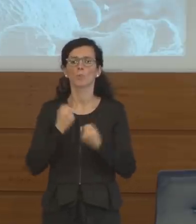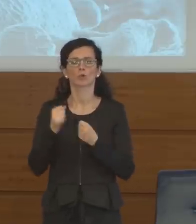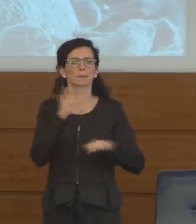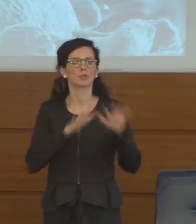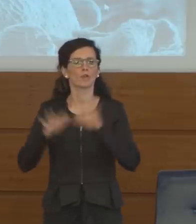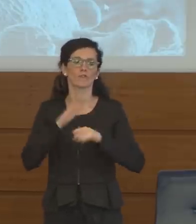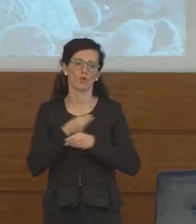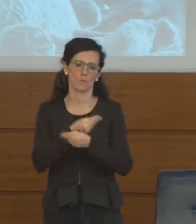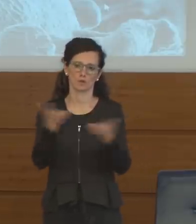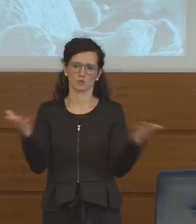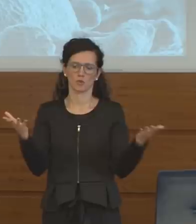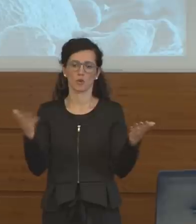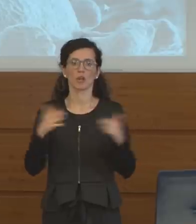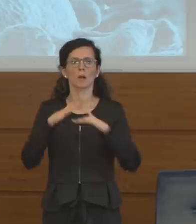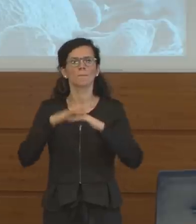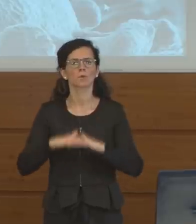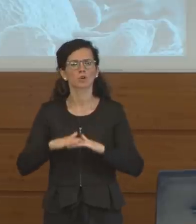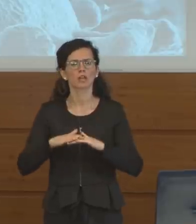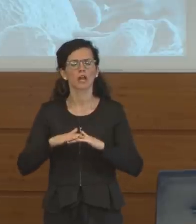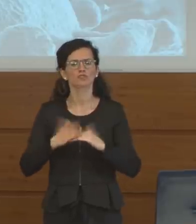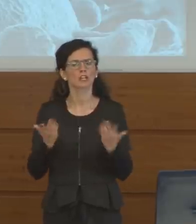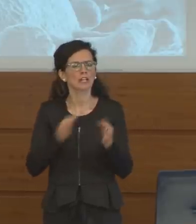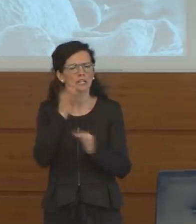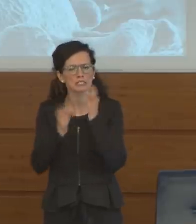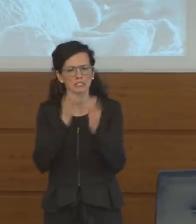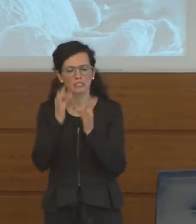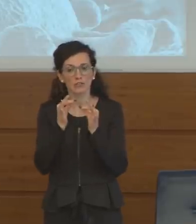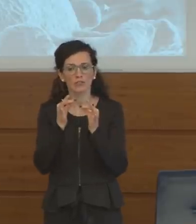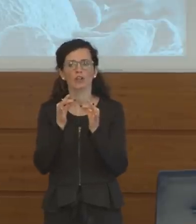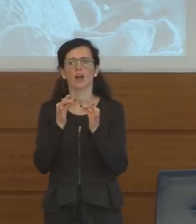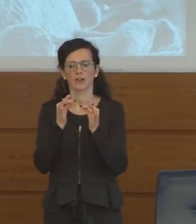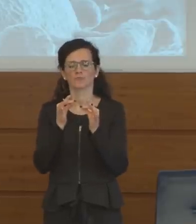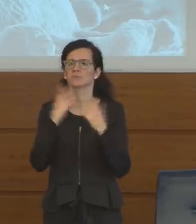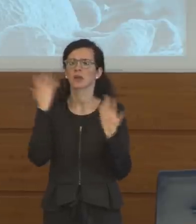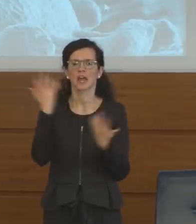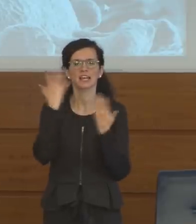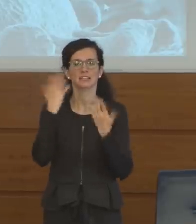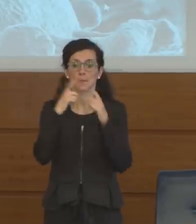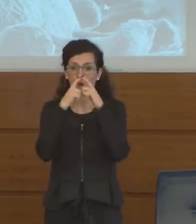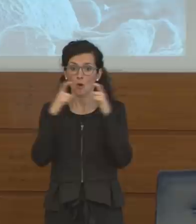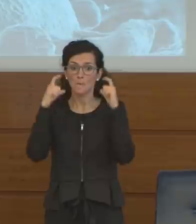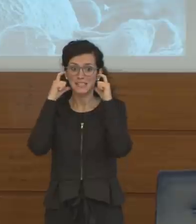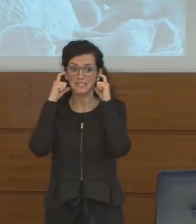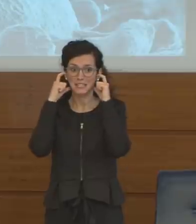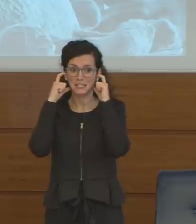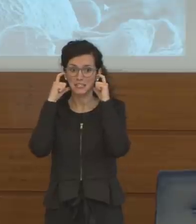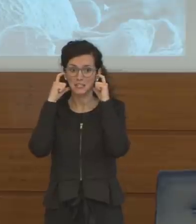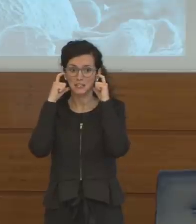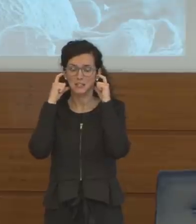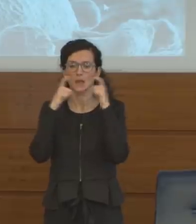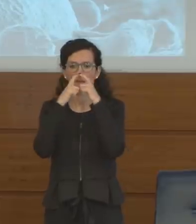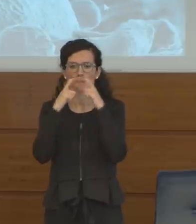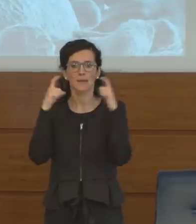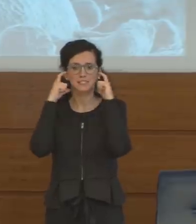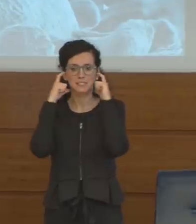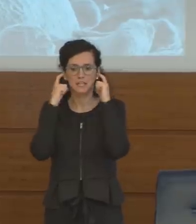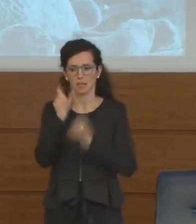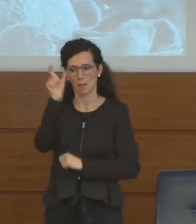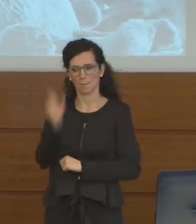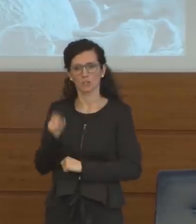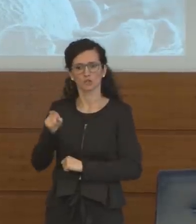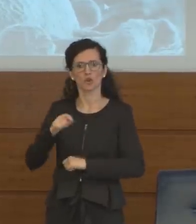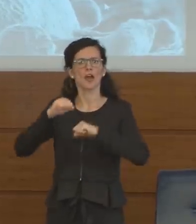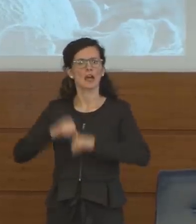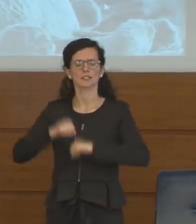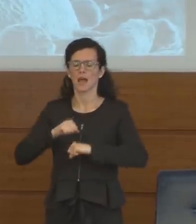informativa. E naturalmente proteggerli che cosa significa? L'uso appropriato, faccio l'esempio delle mascherine. Le mascherine alla persona sana